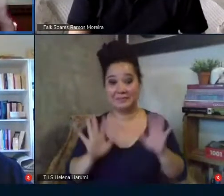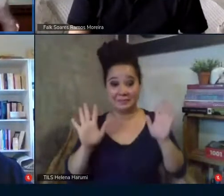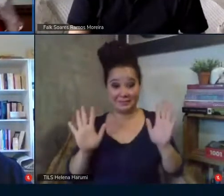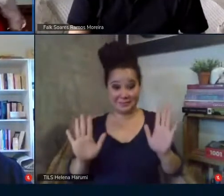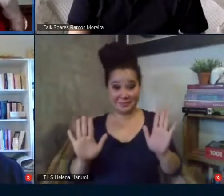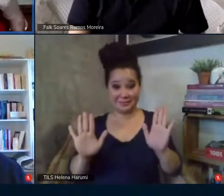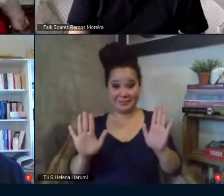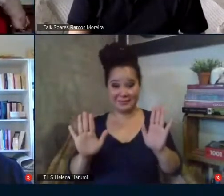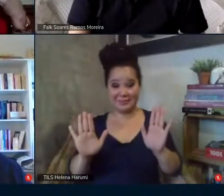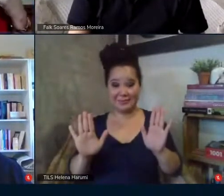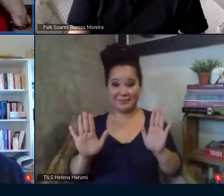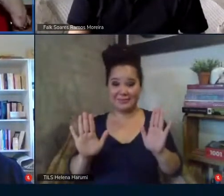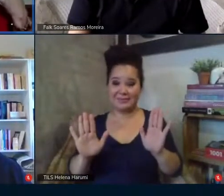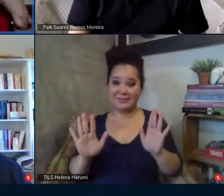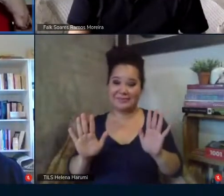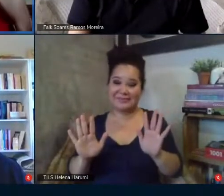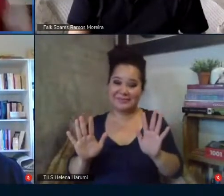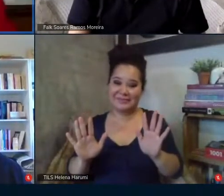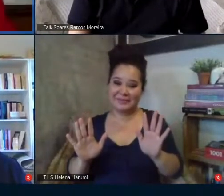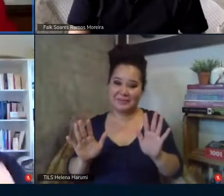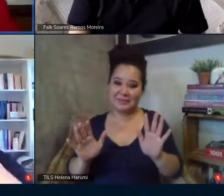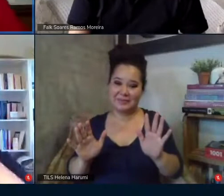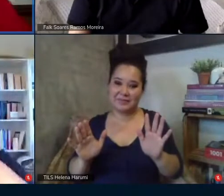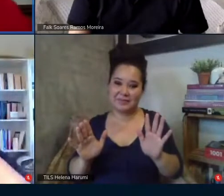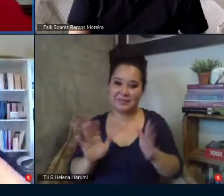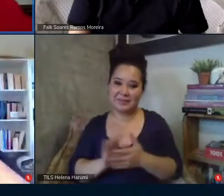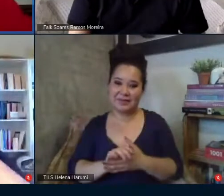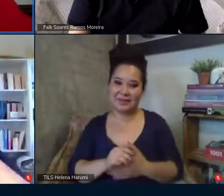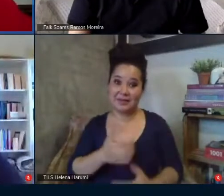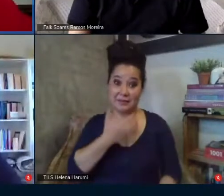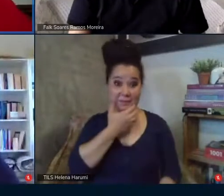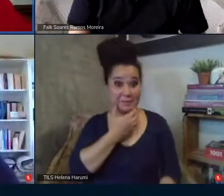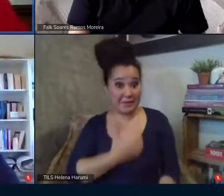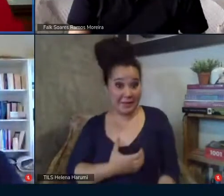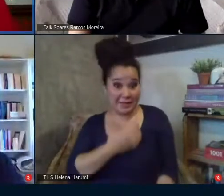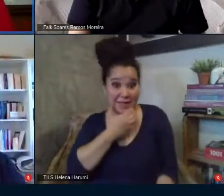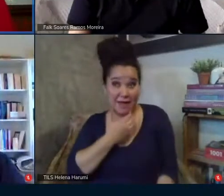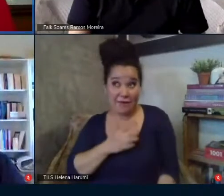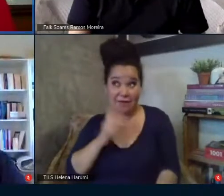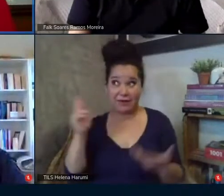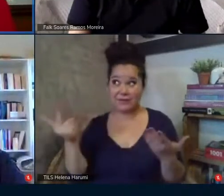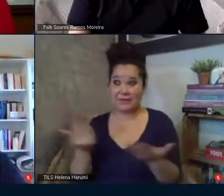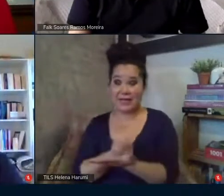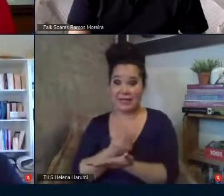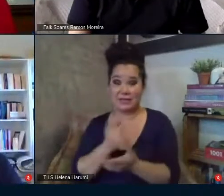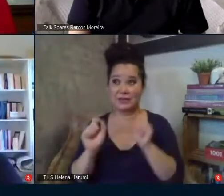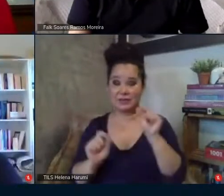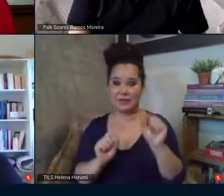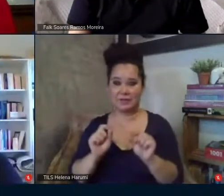Natal que nos proíbe de muita coisa.